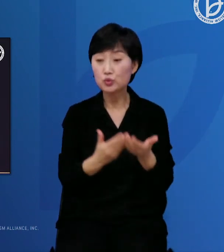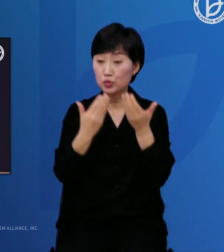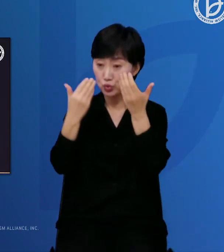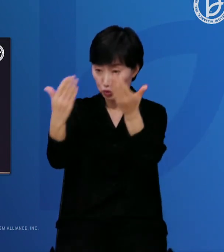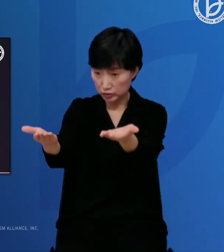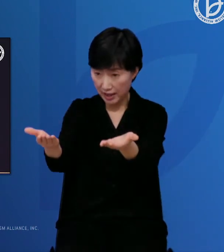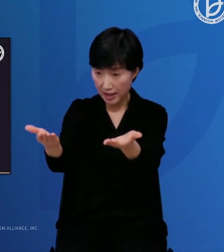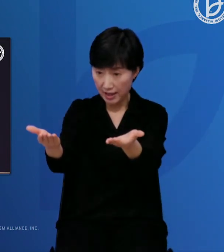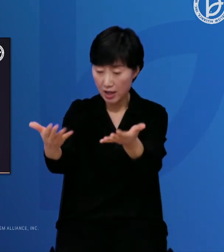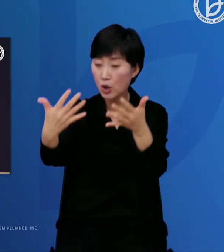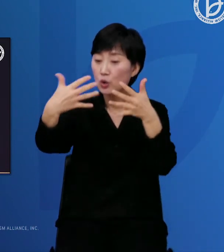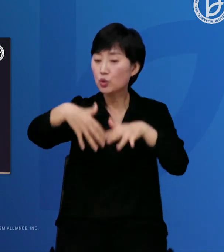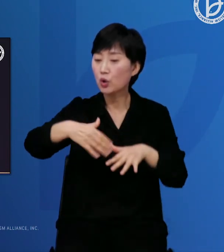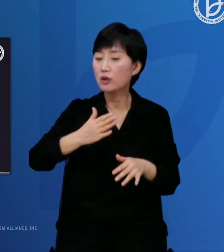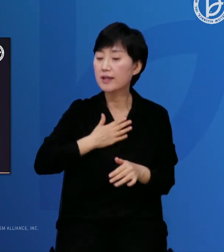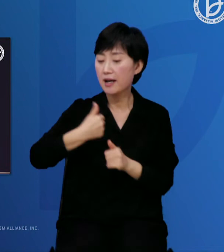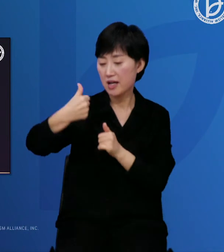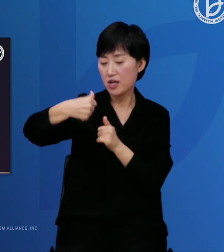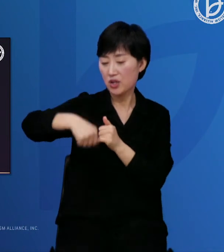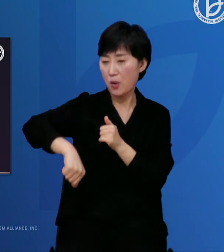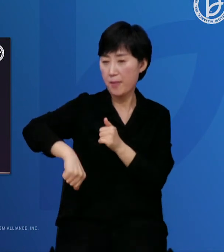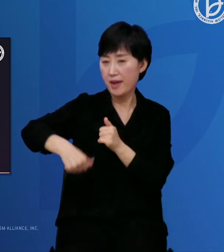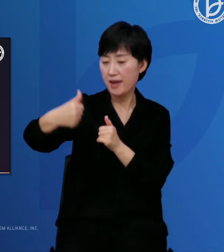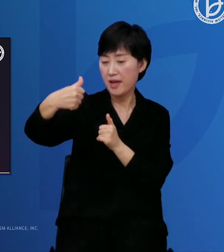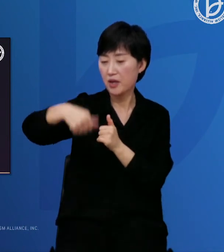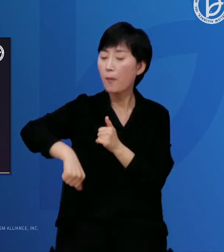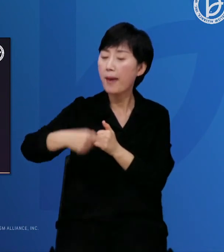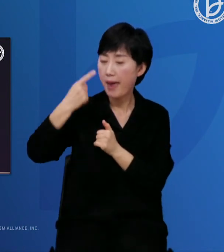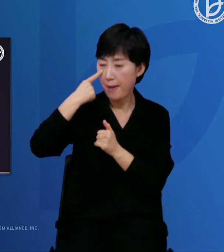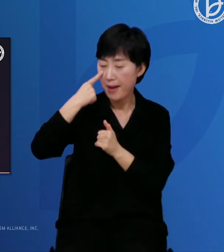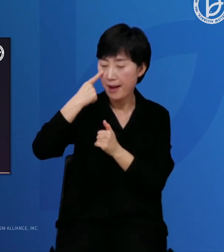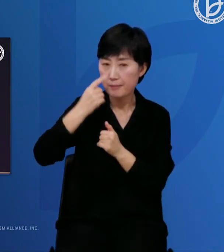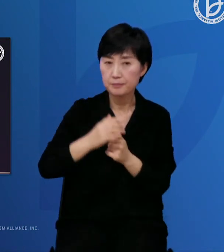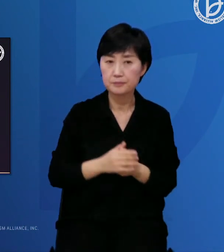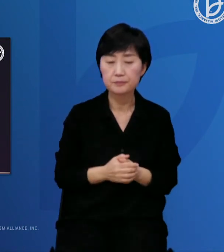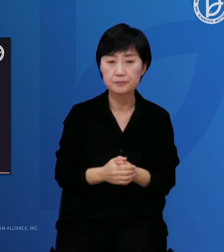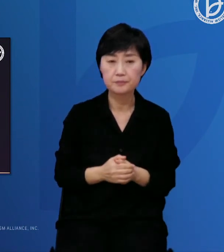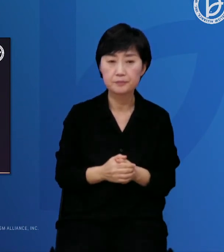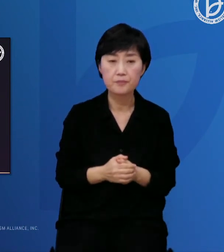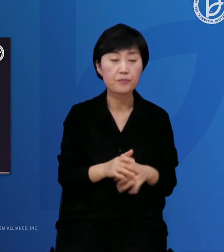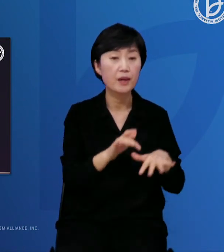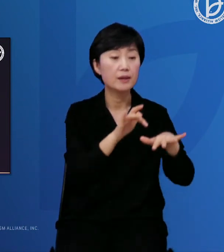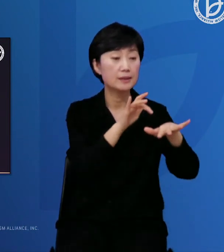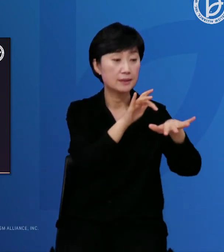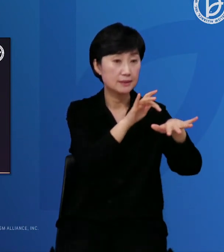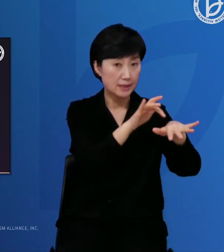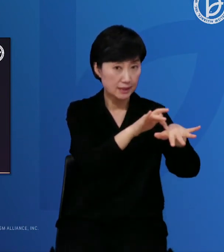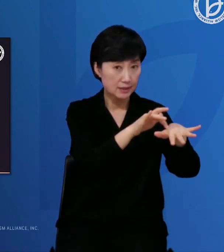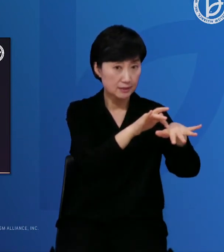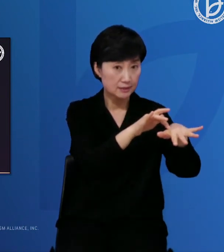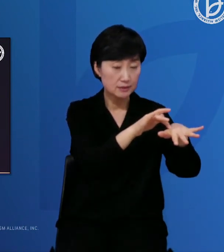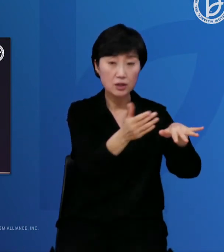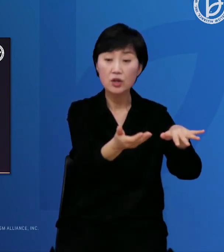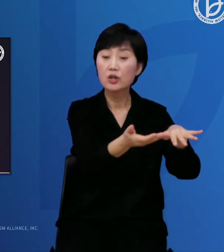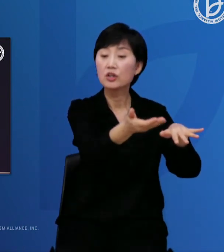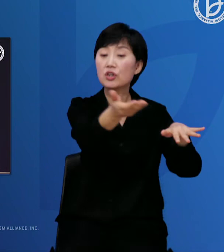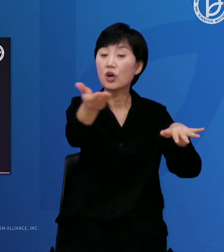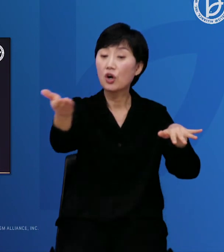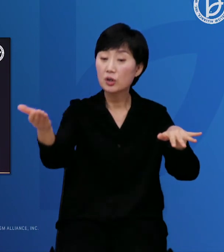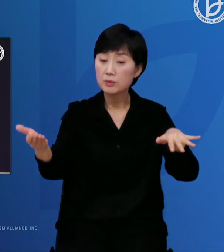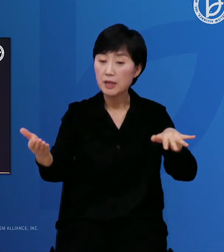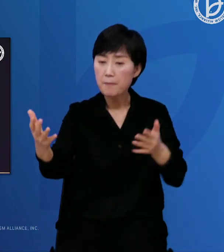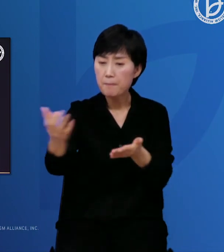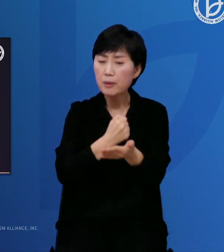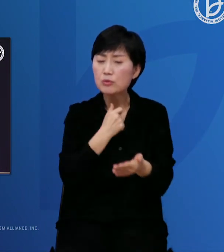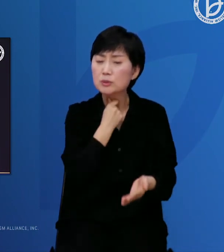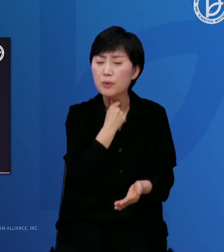give you everything and their glory, so just fall before me in worship. 사단은 여러분의 예배를 뺏으려고